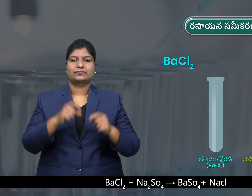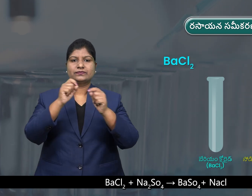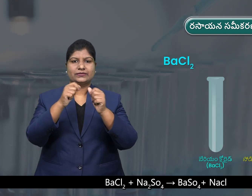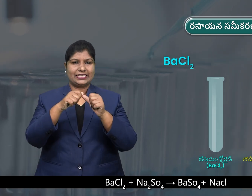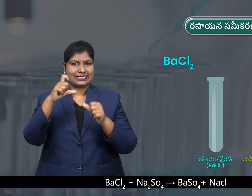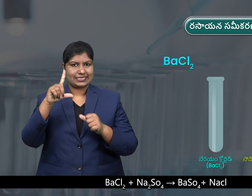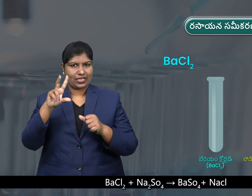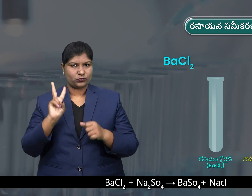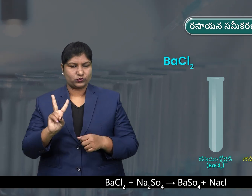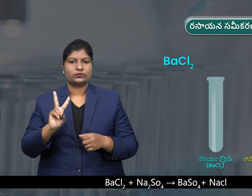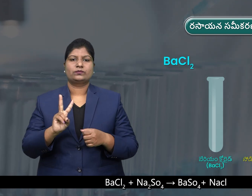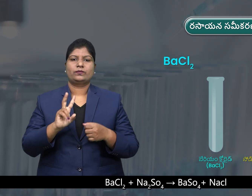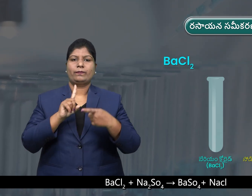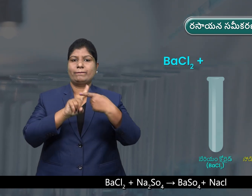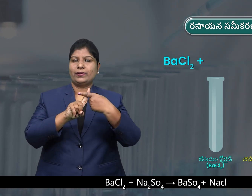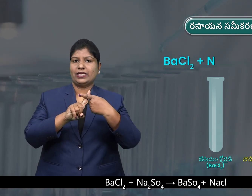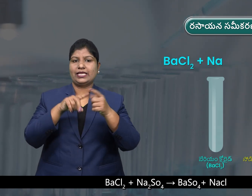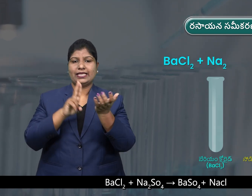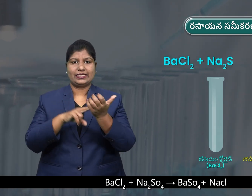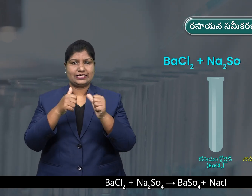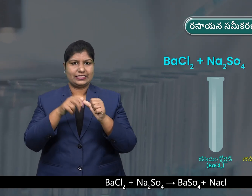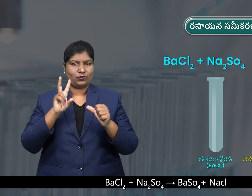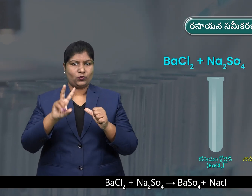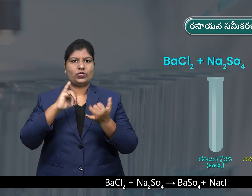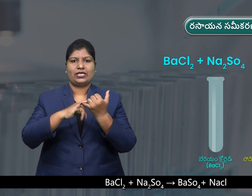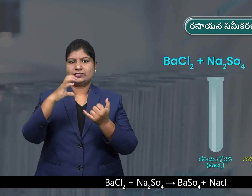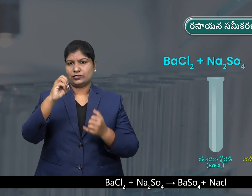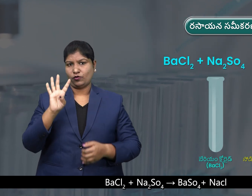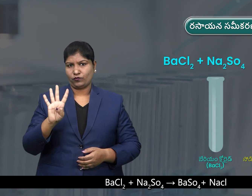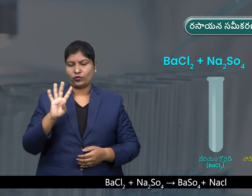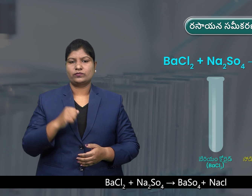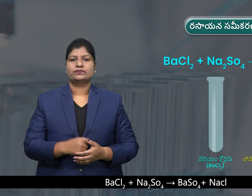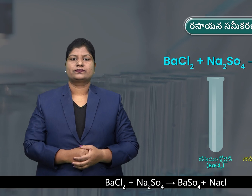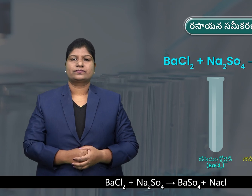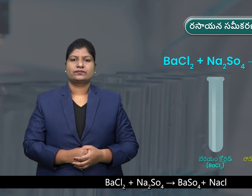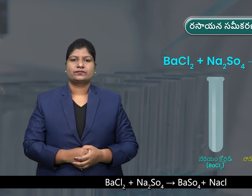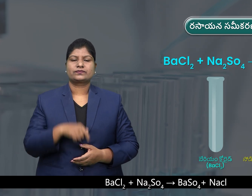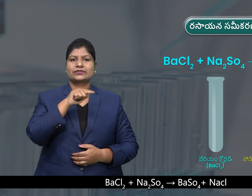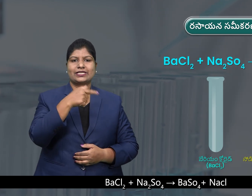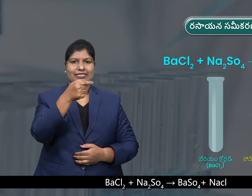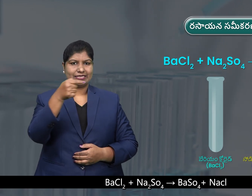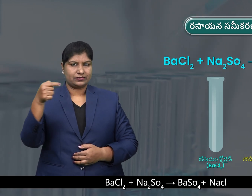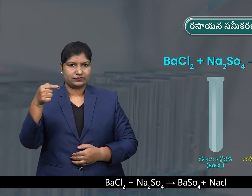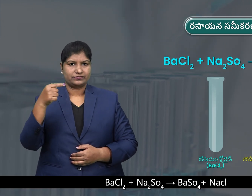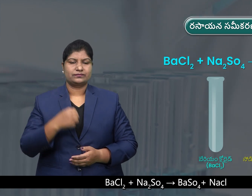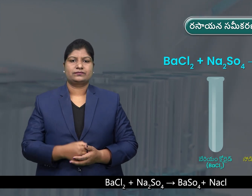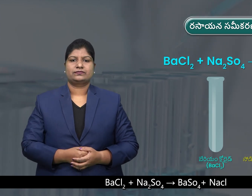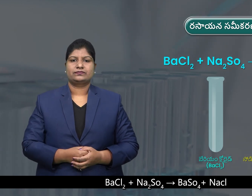BaCl2 plus Na2SO4 gives rise to BaSO4 plus NaCl.